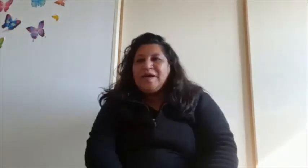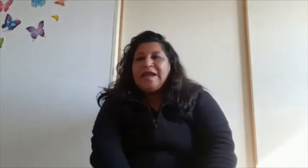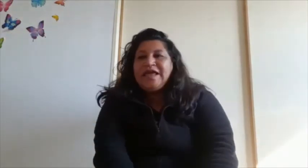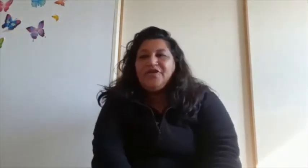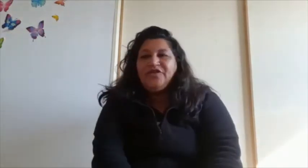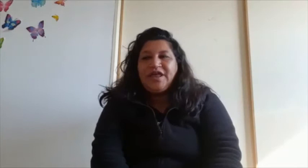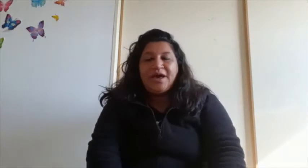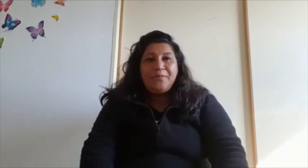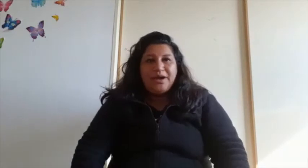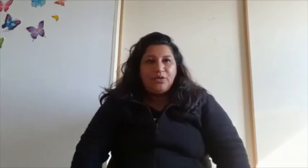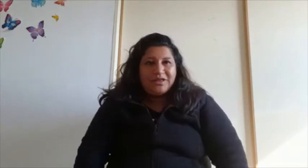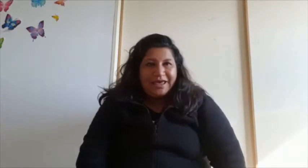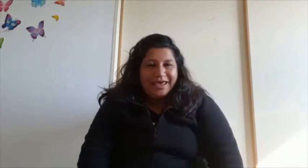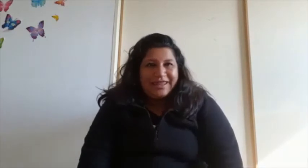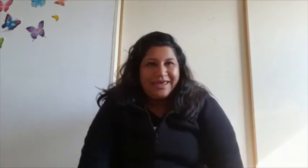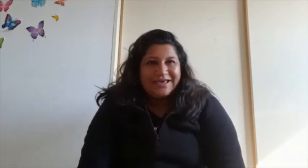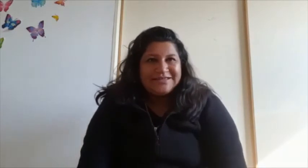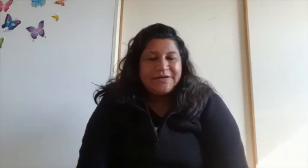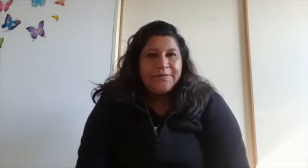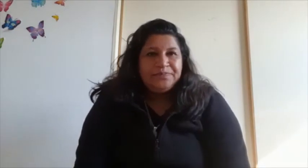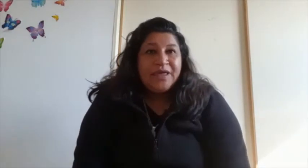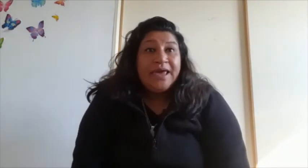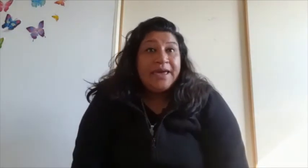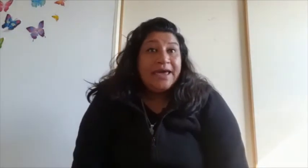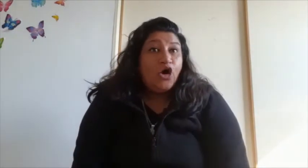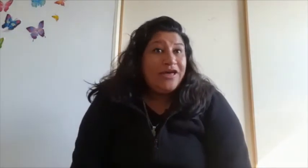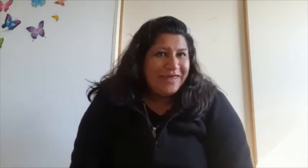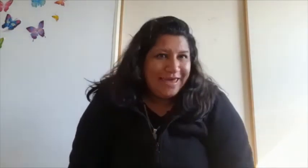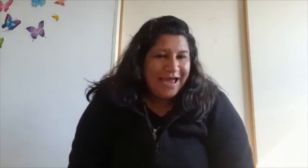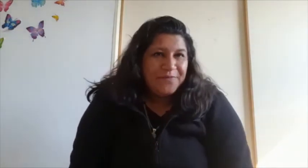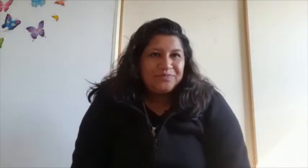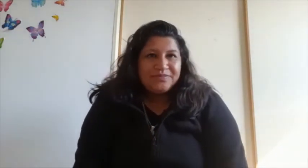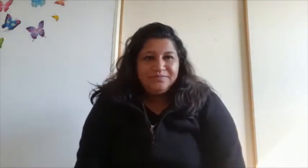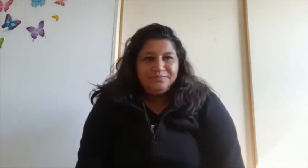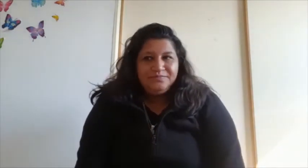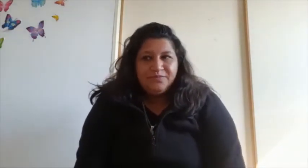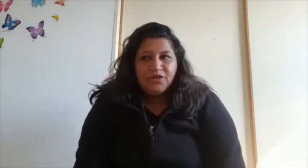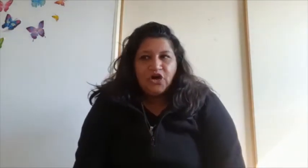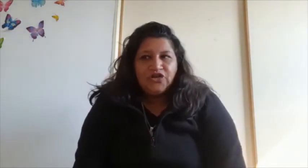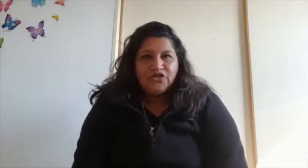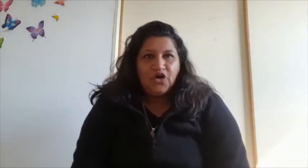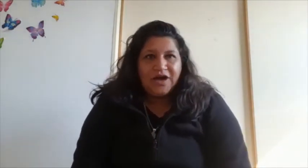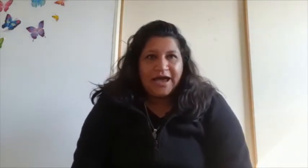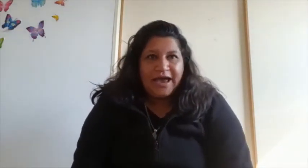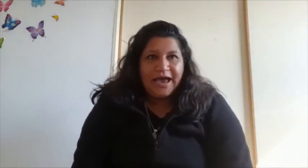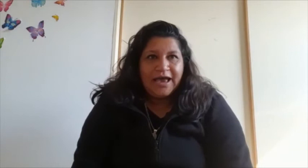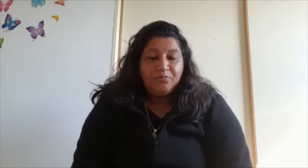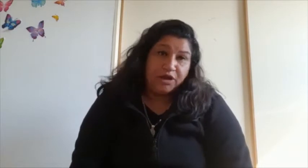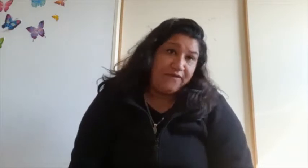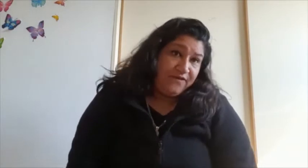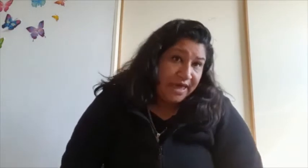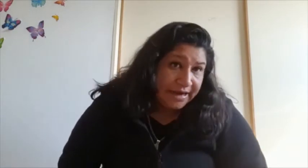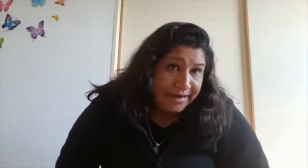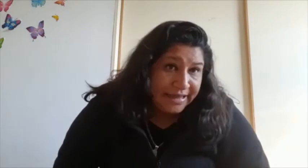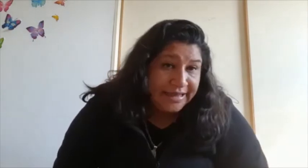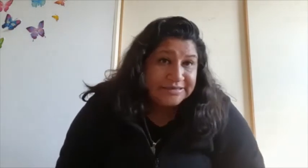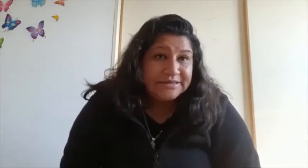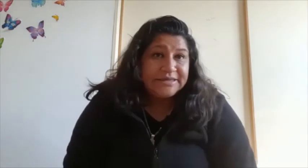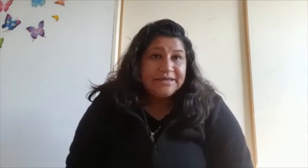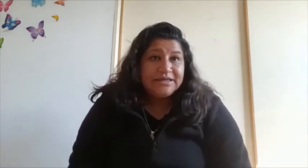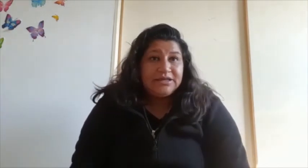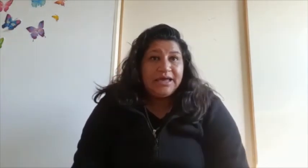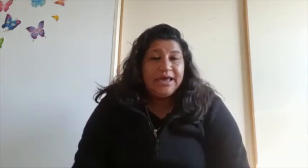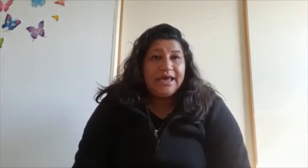Aplausos, mis niños y niñas, para ustedes. Hoy día nos toca, porque es